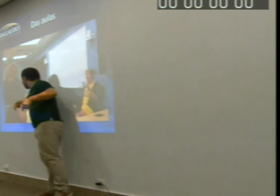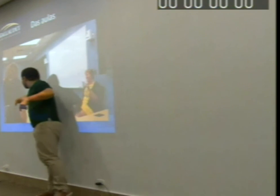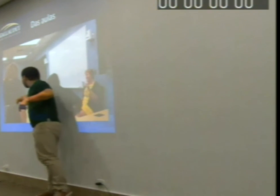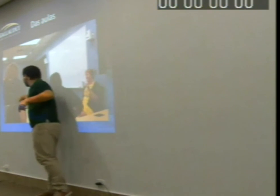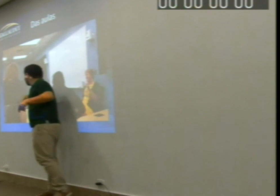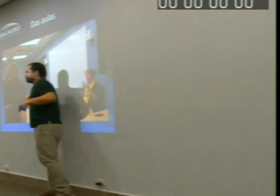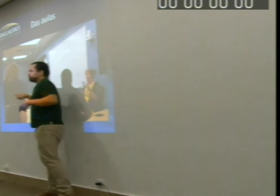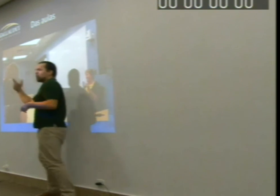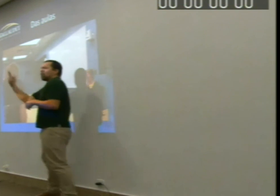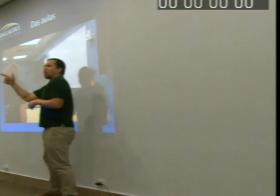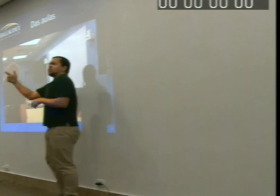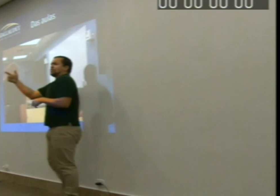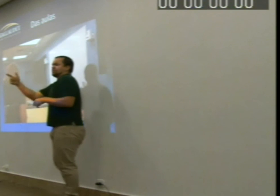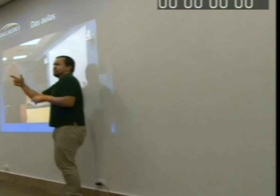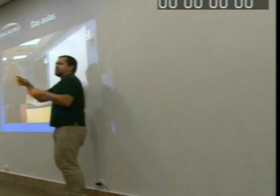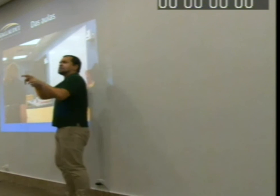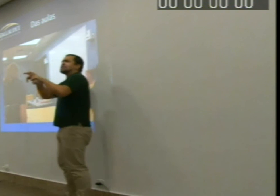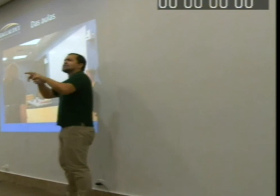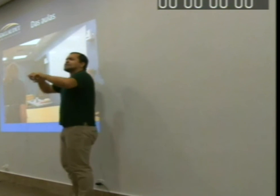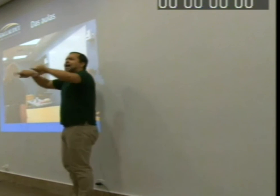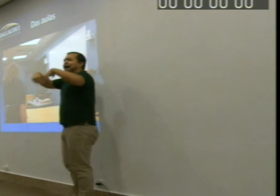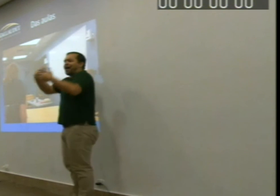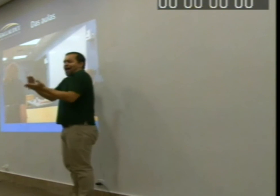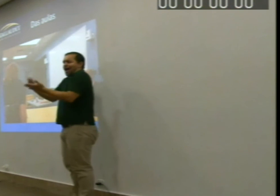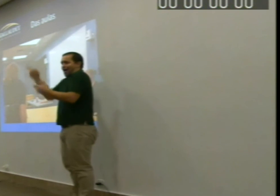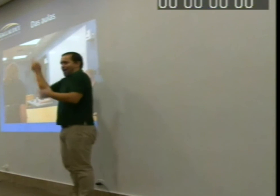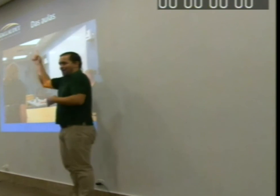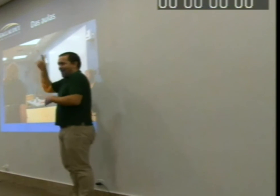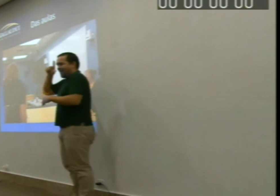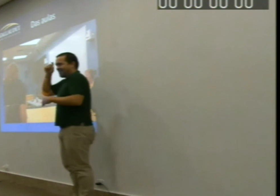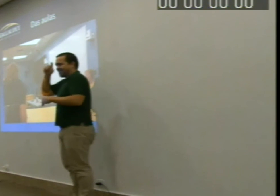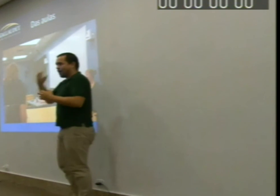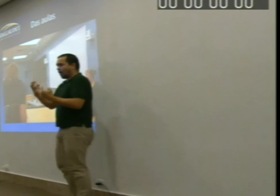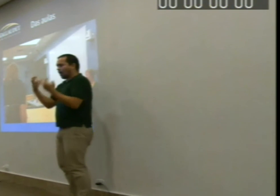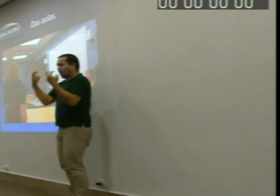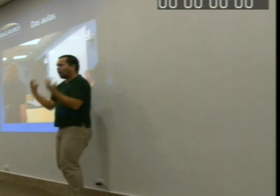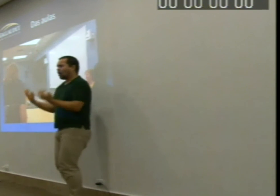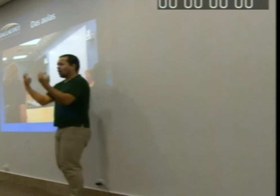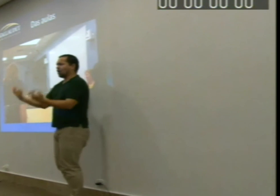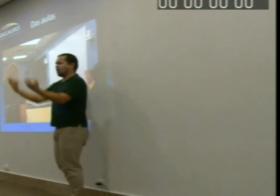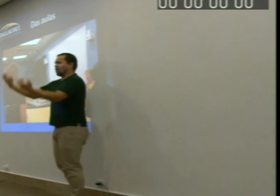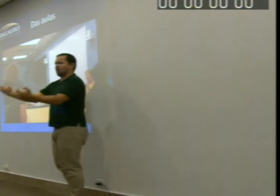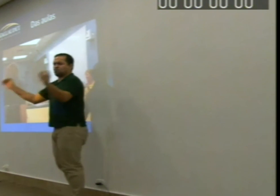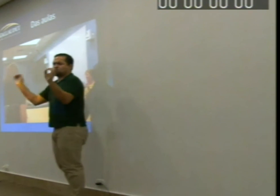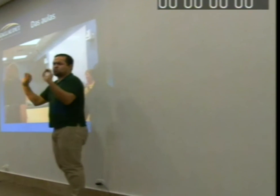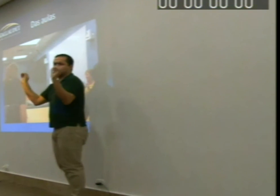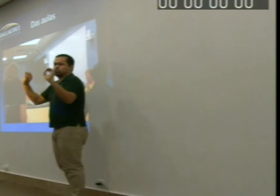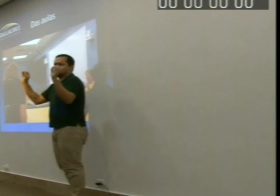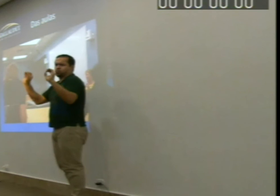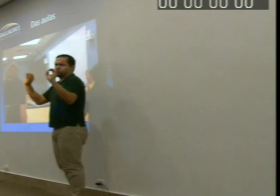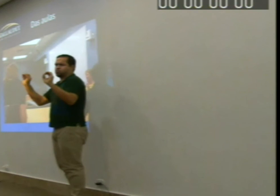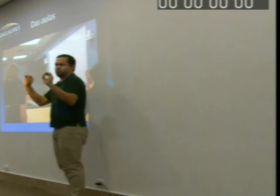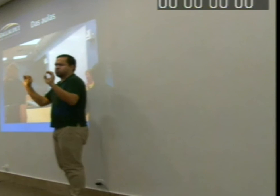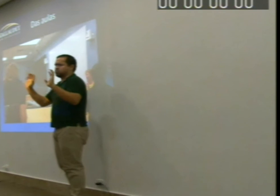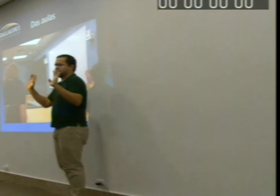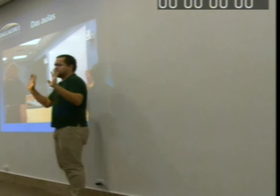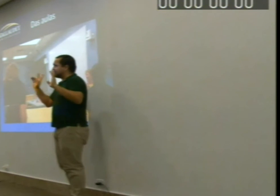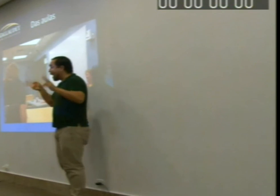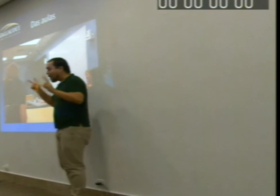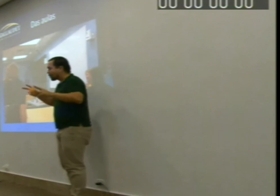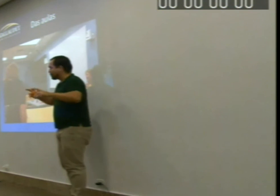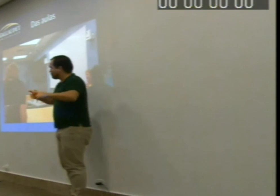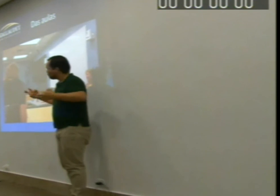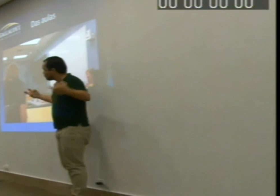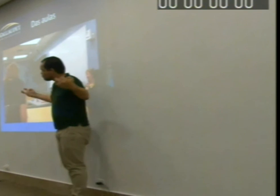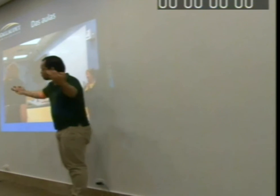u não tinha essas mesas aula na galal assim não era ninguém em fileira